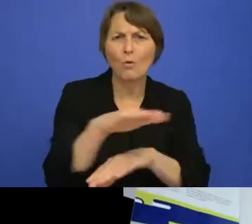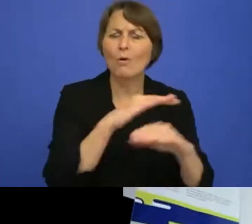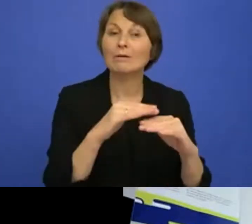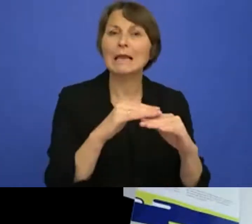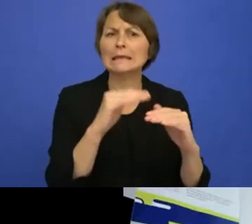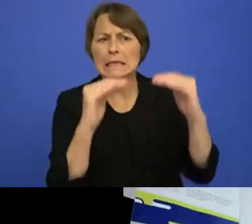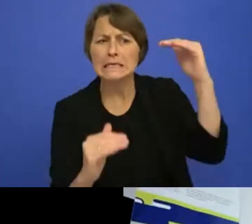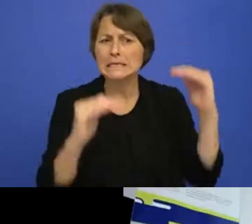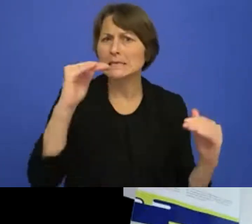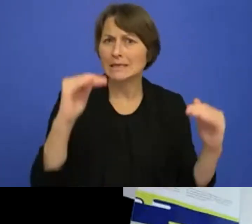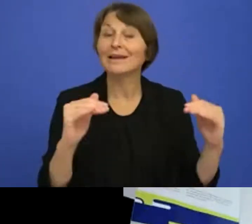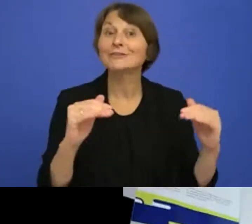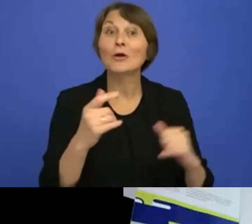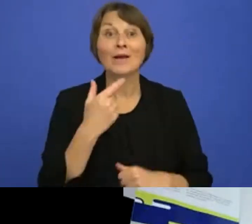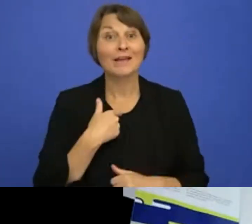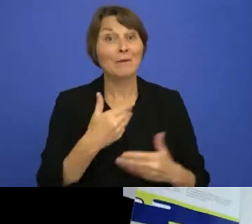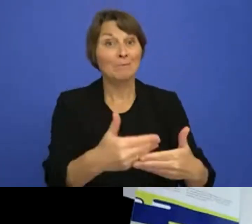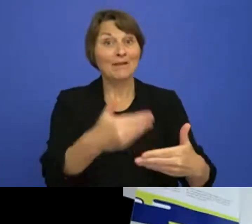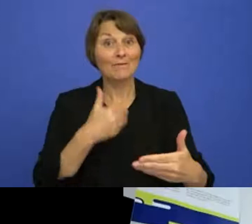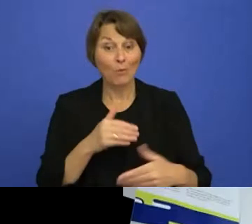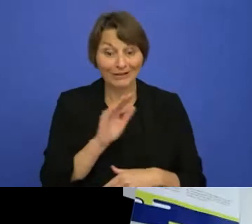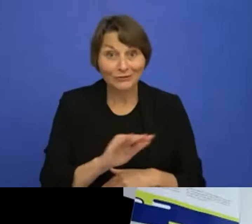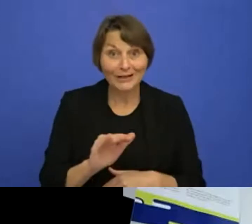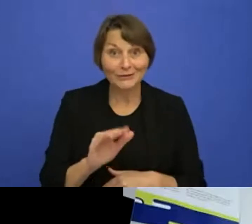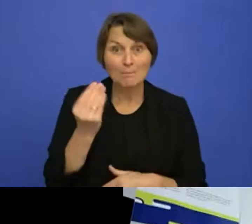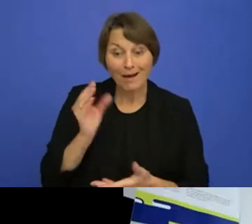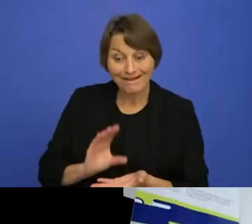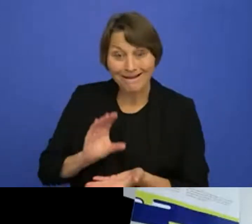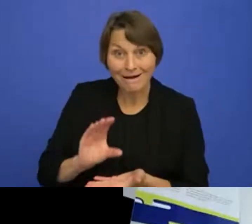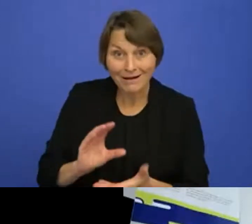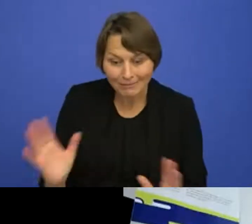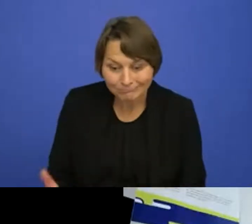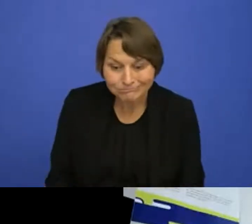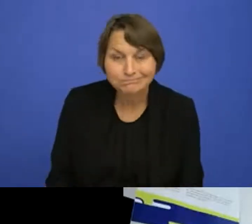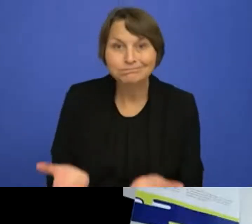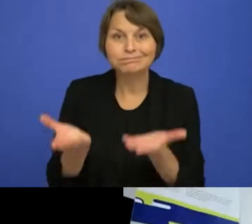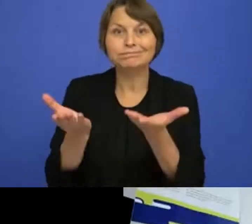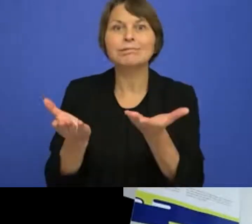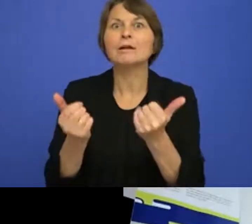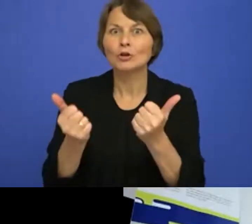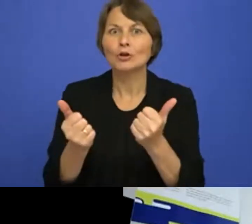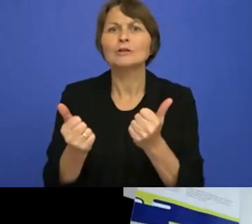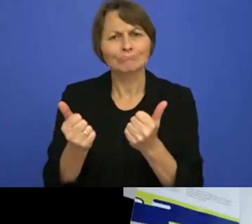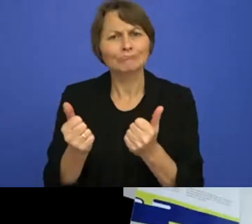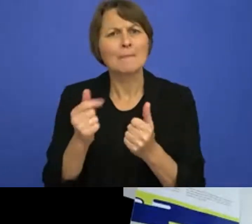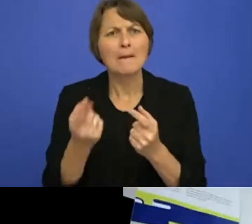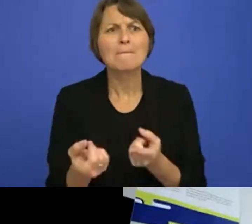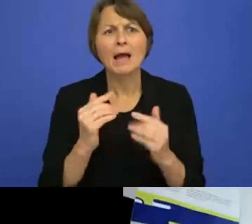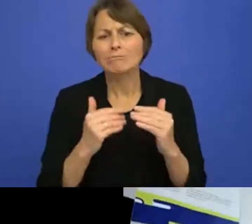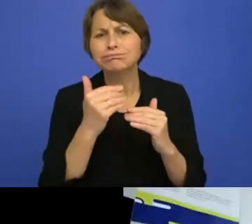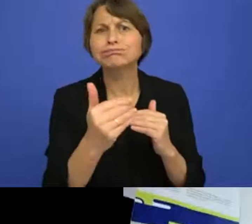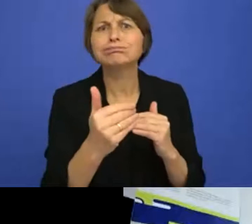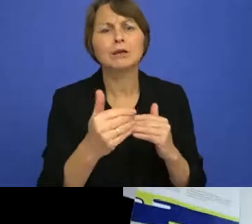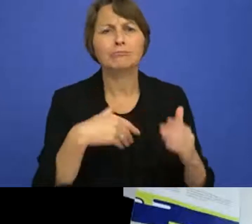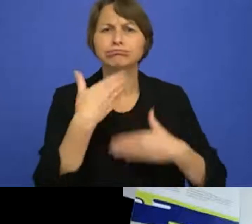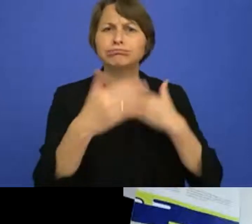et c'est un retour sur investissement qui sera très précieux, car cet investissement, il est fait au service des enfants les